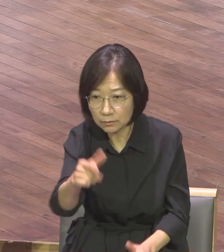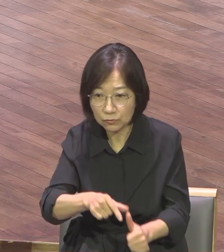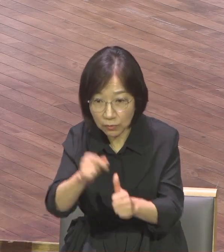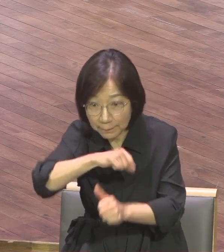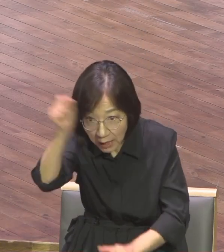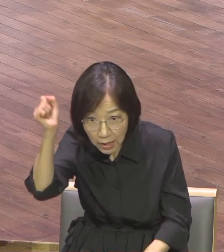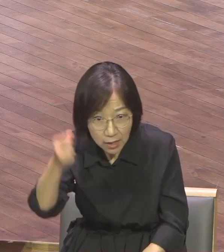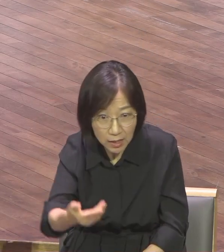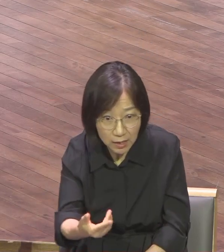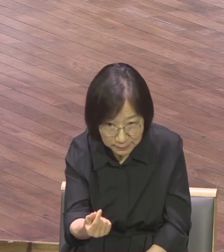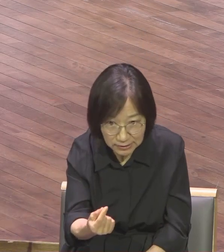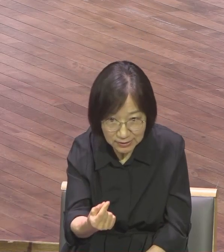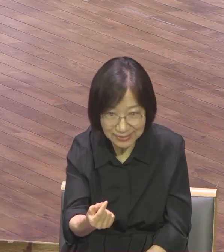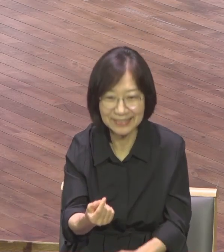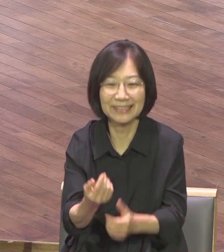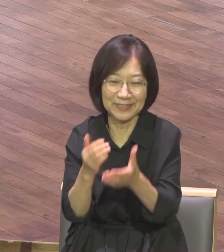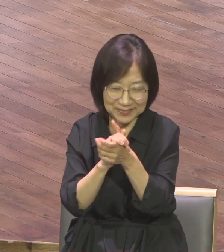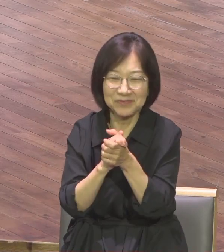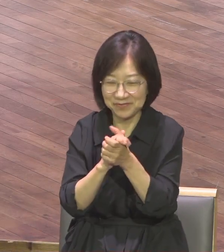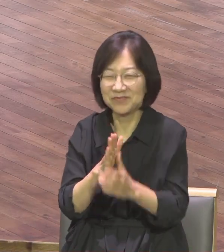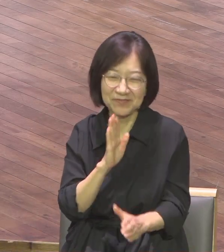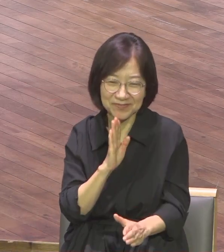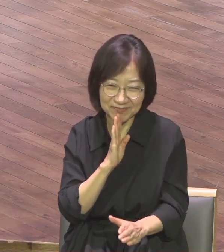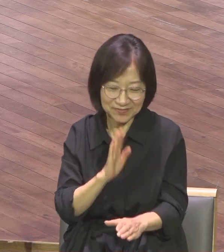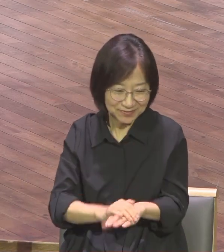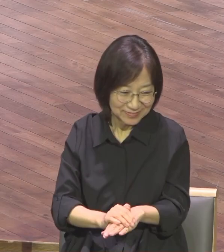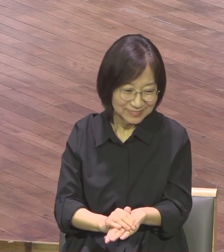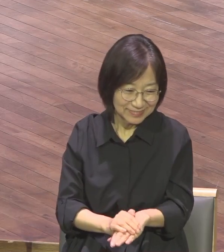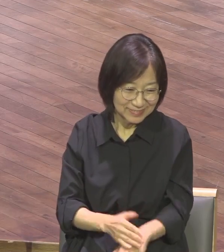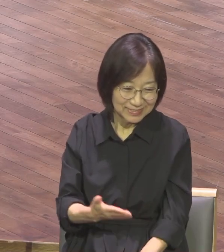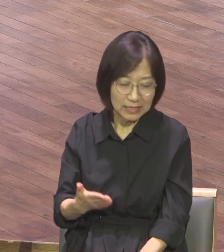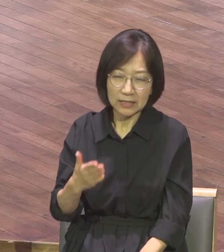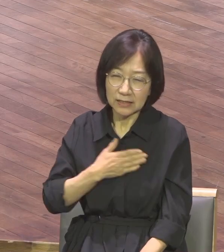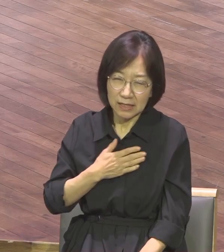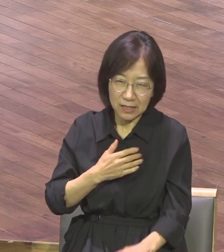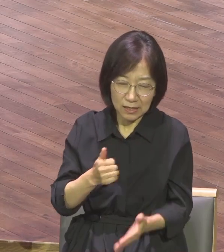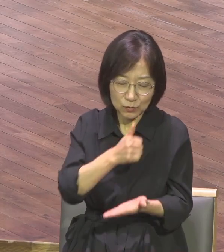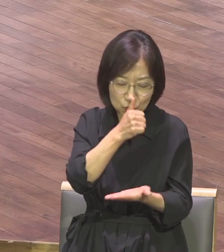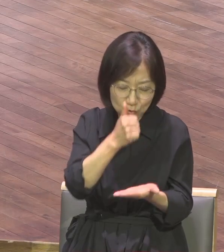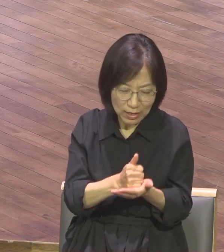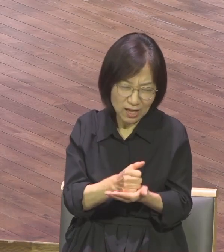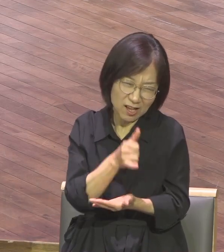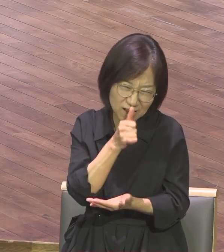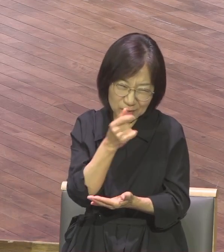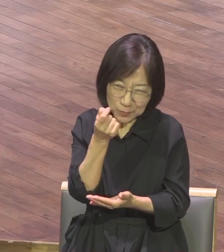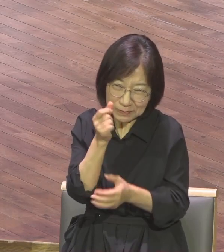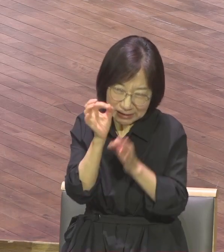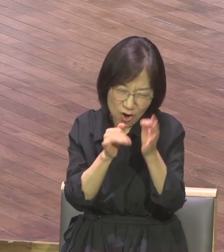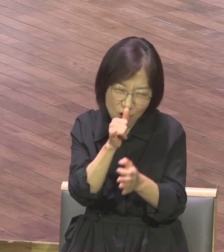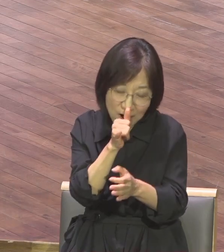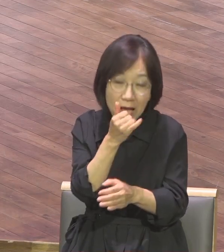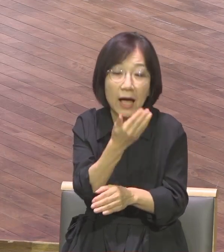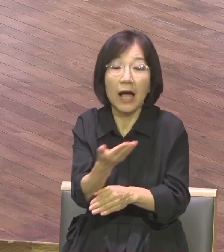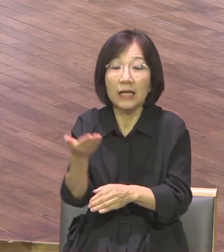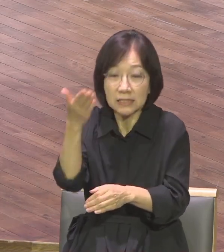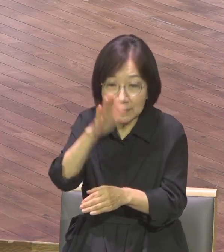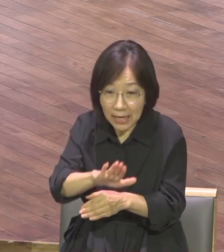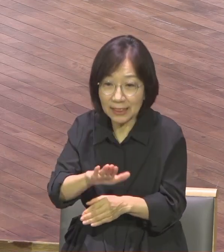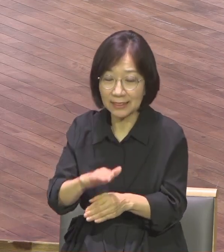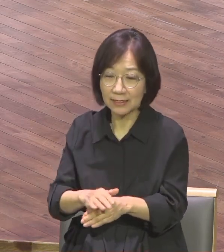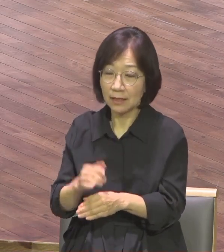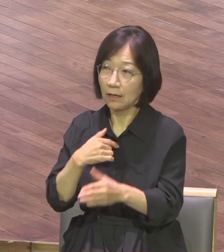구원받았습니까? 구원받았어요? 여러분이 죄 가운데 있달지라도 예수를 믿는 자는